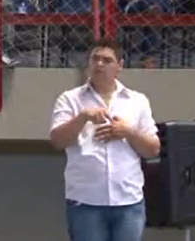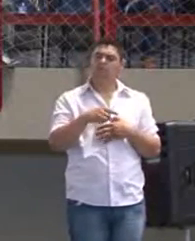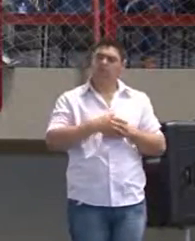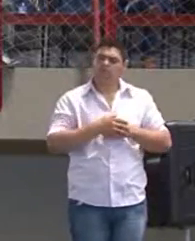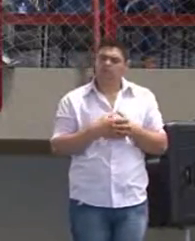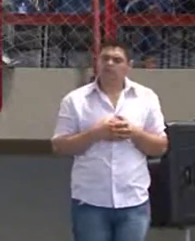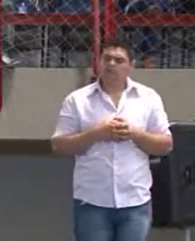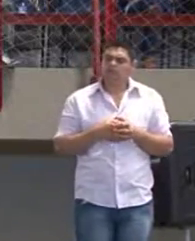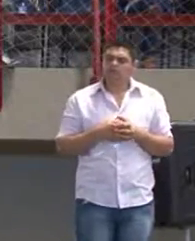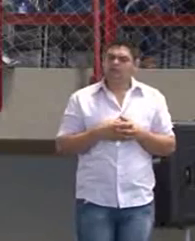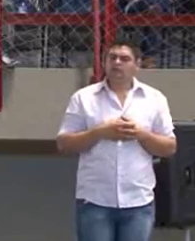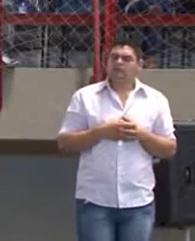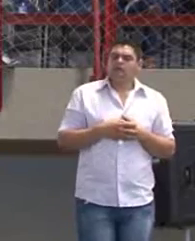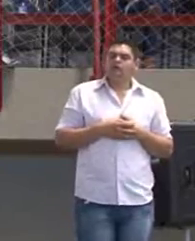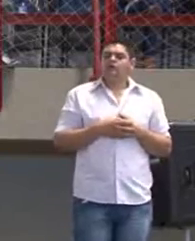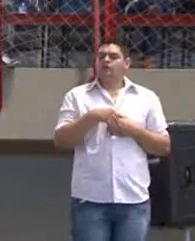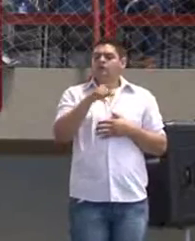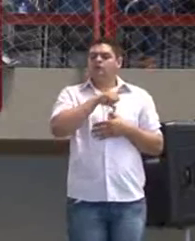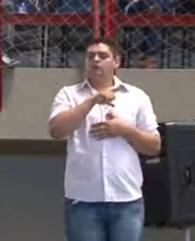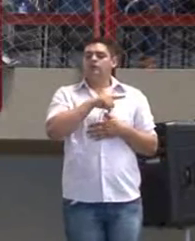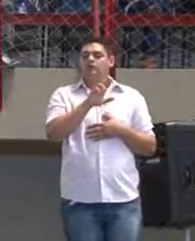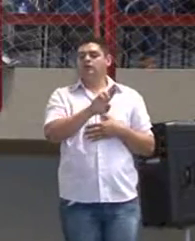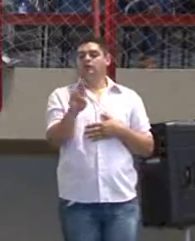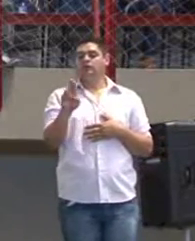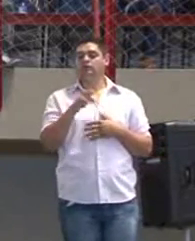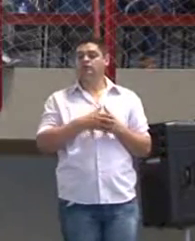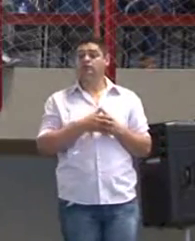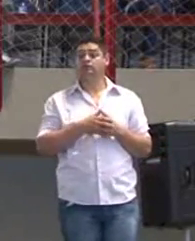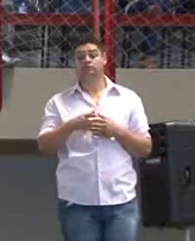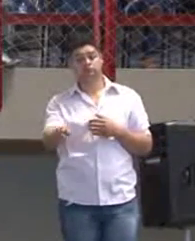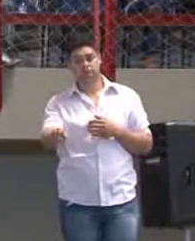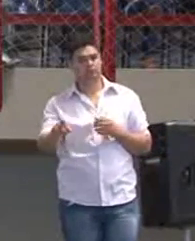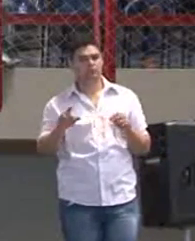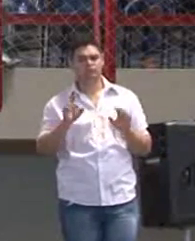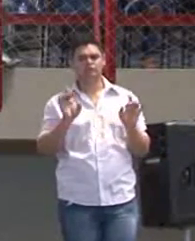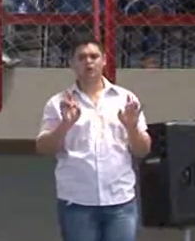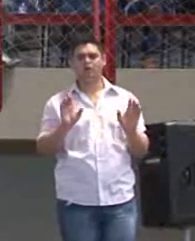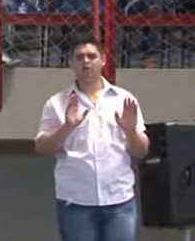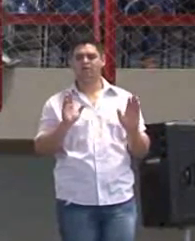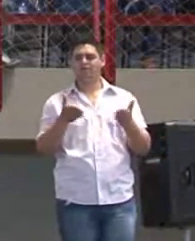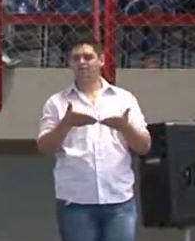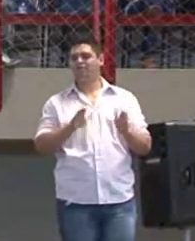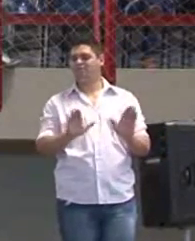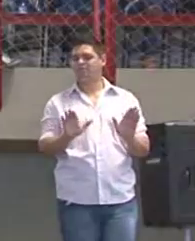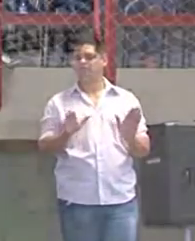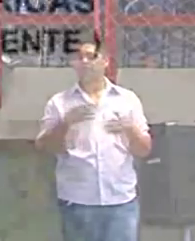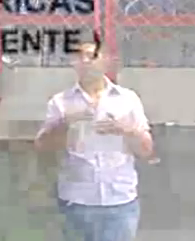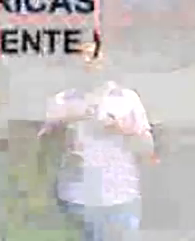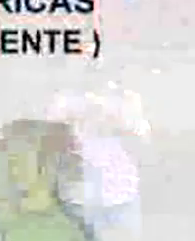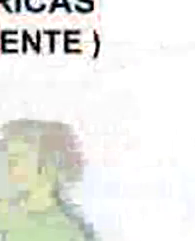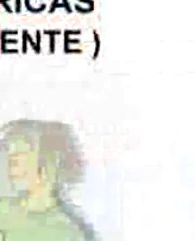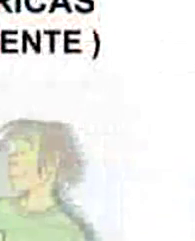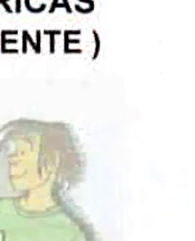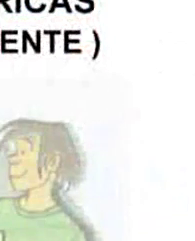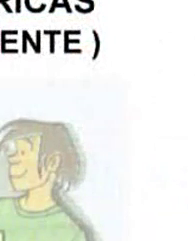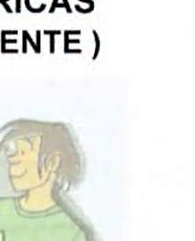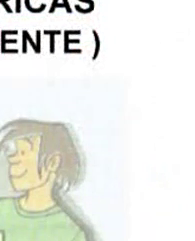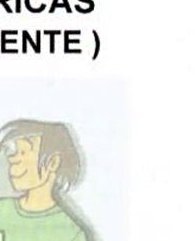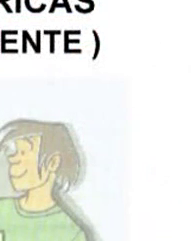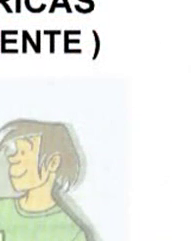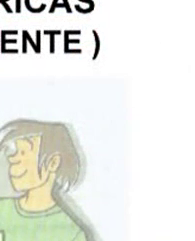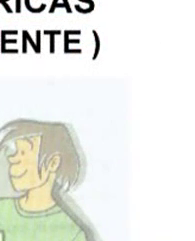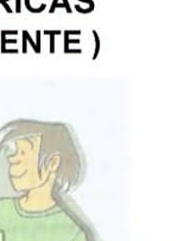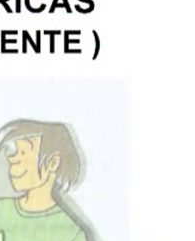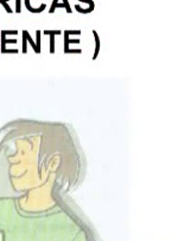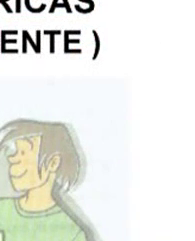certo? Quais são os nomes mais comuns? Não são os únicos, mas quais são os nomes mais comuns? Seno,